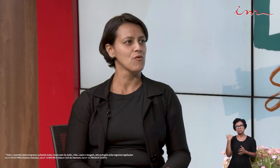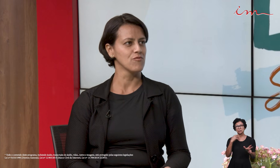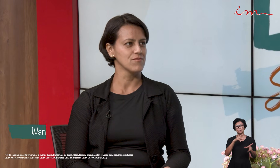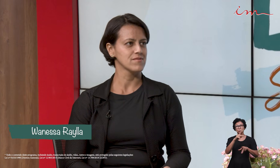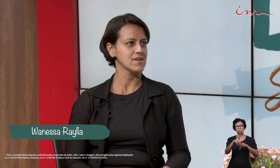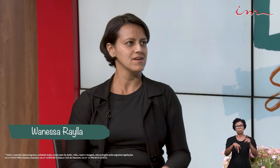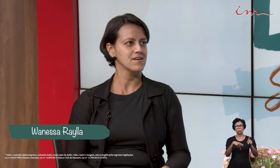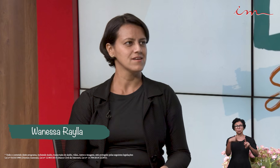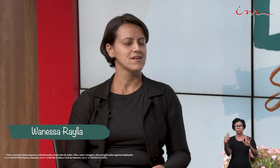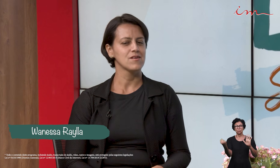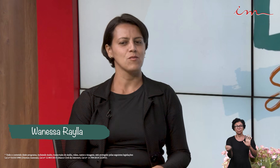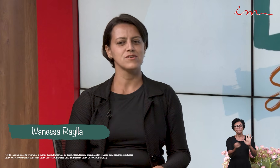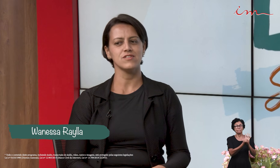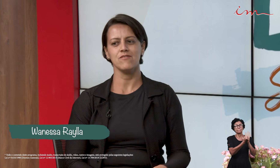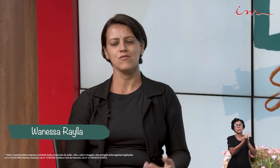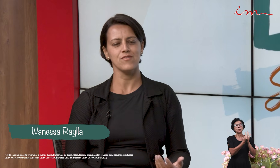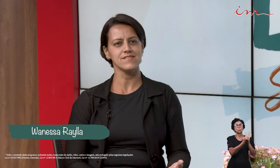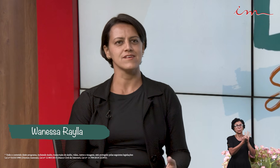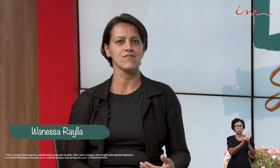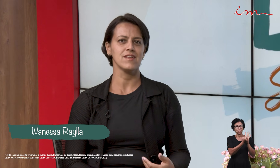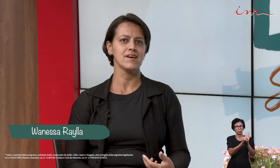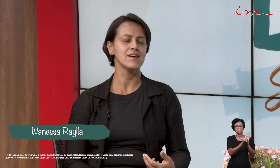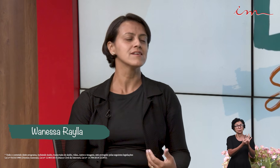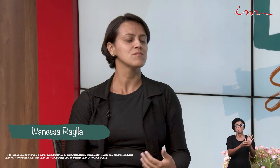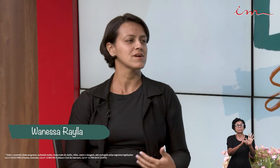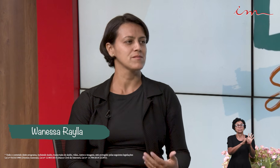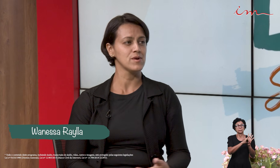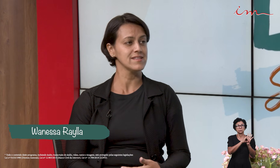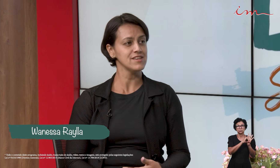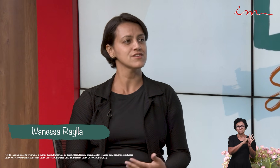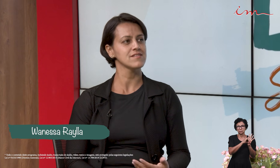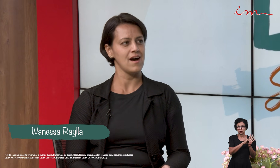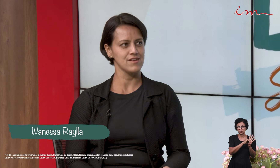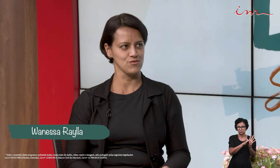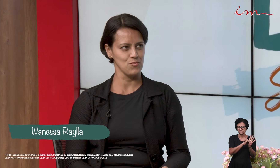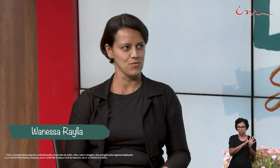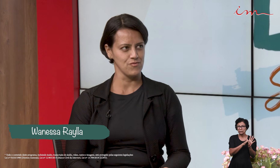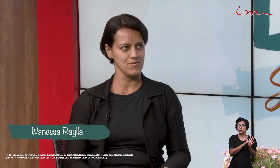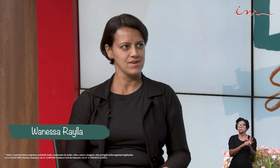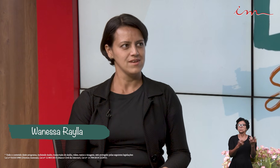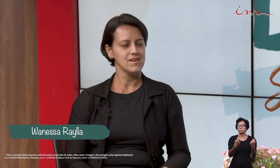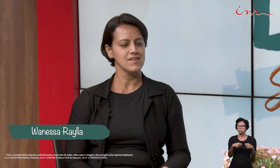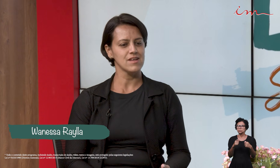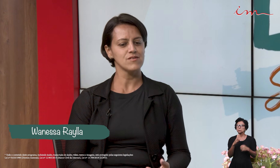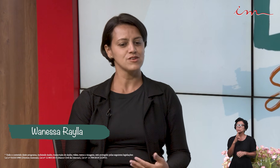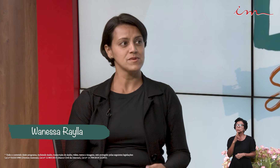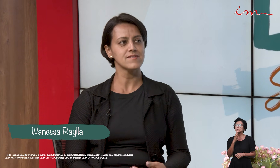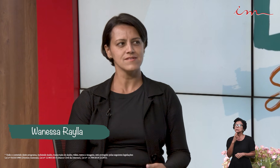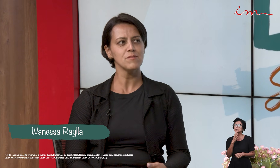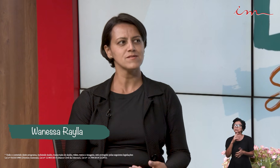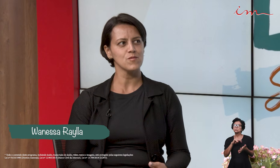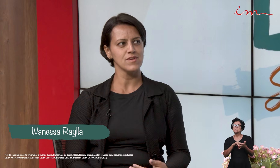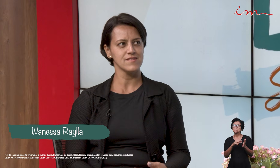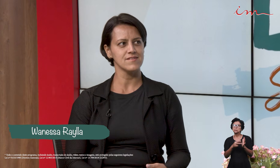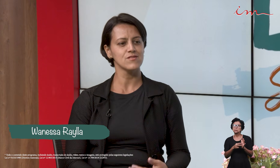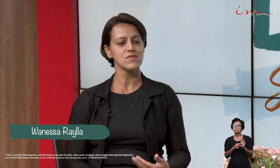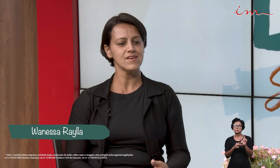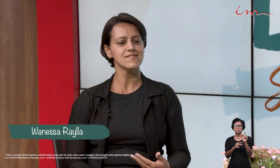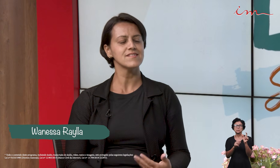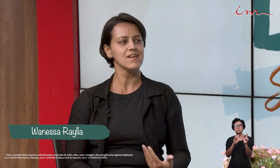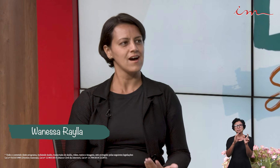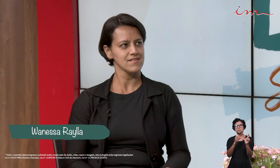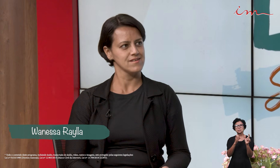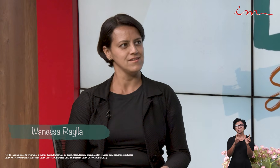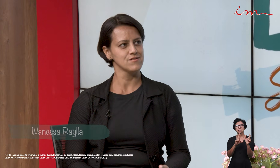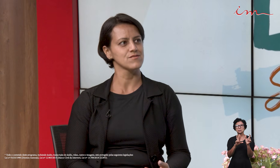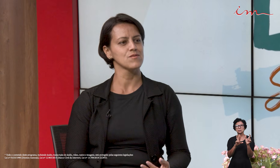daquele povo, né? Como a gente estava conversando, ela era uma identidade do povo. Então, a gente precisa mesmo conhecer do que